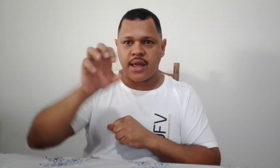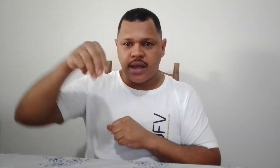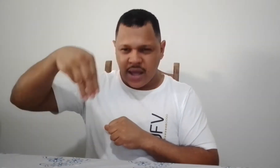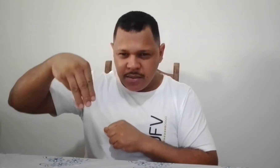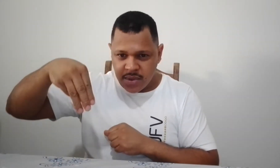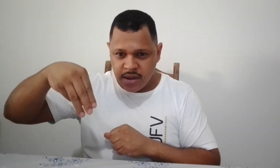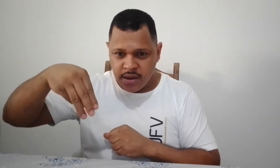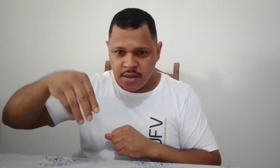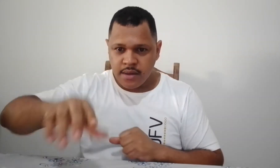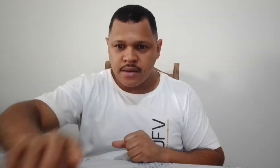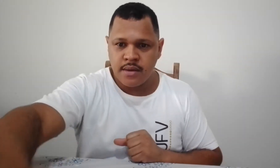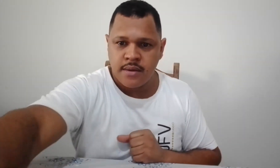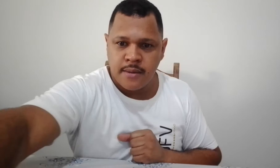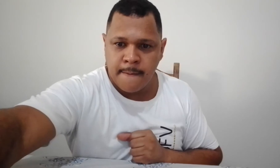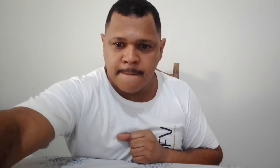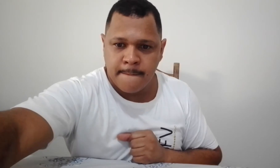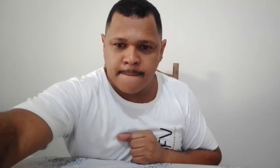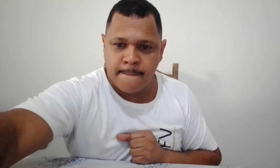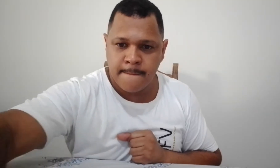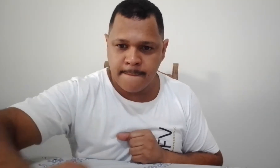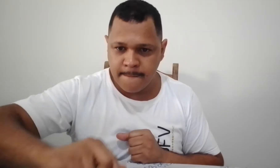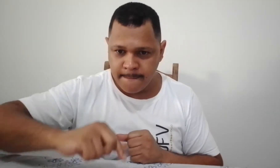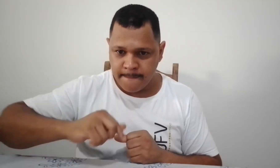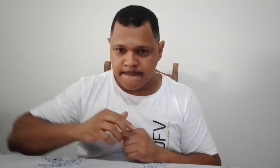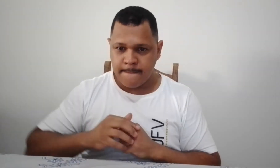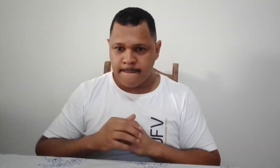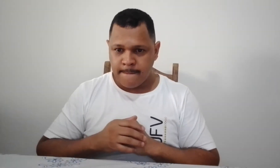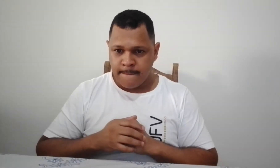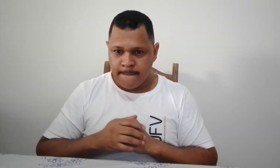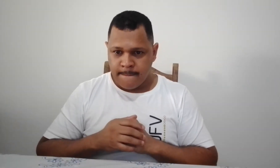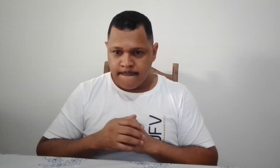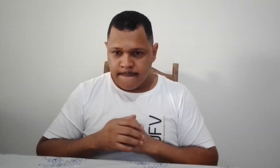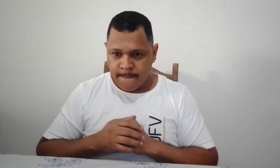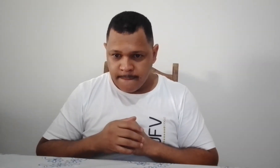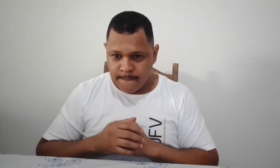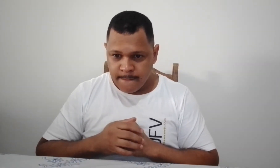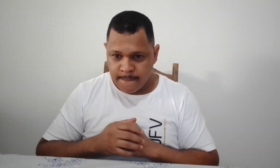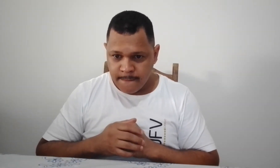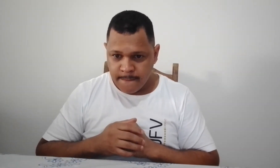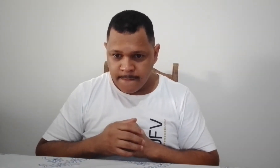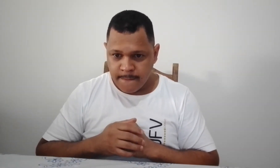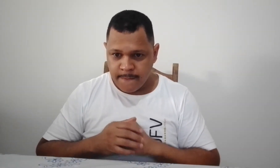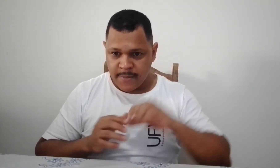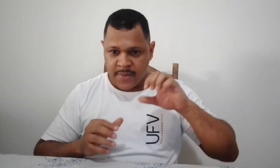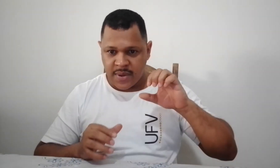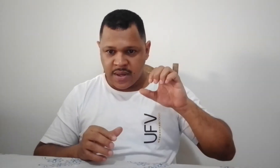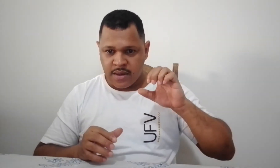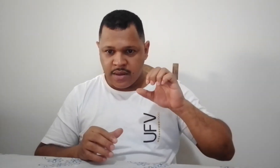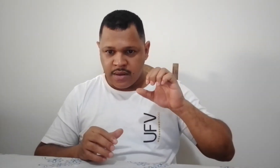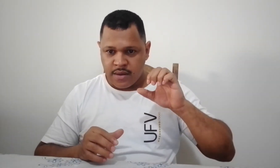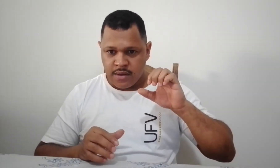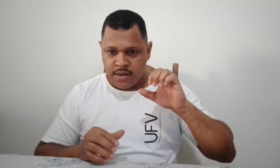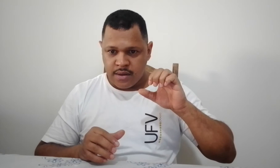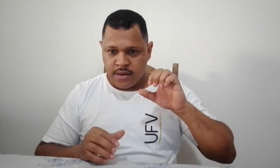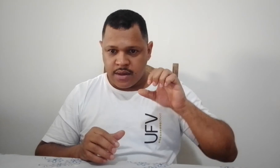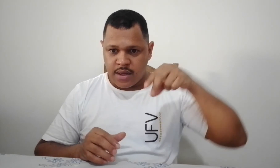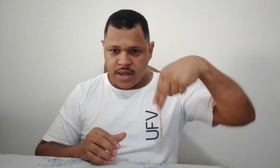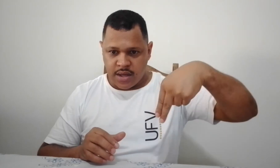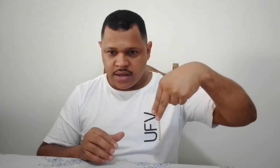Para entender melhor por que corrente eu chamei a constante n φ ômega de